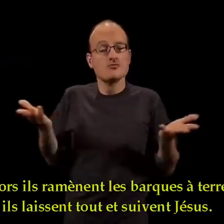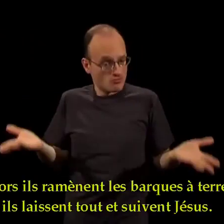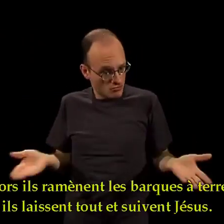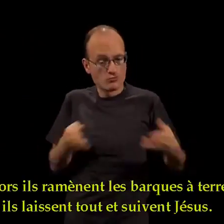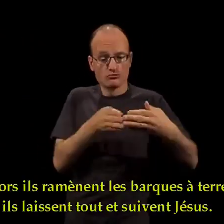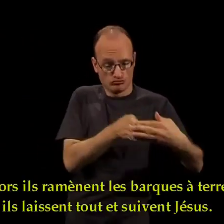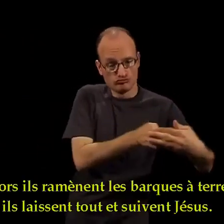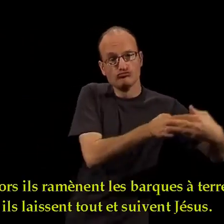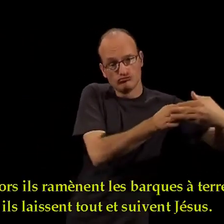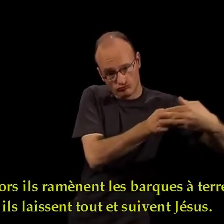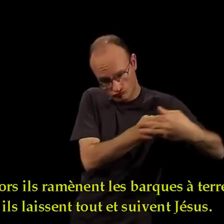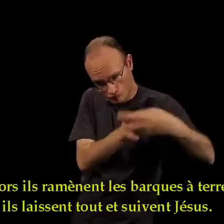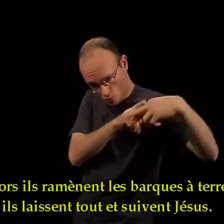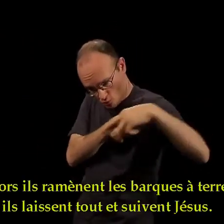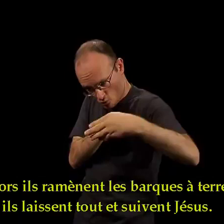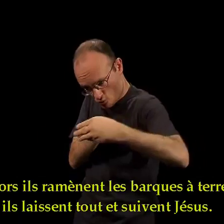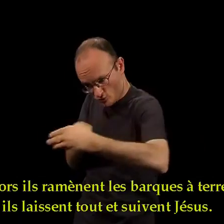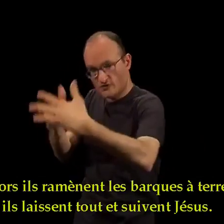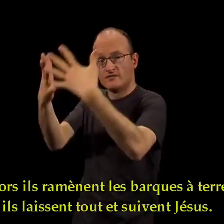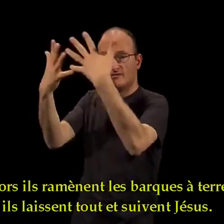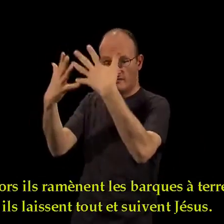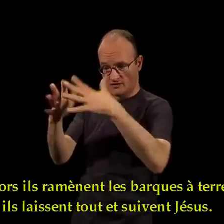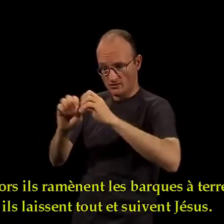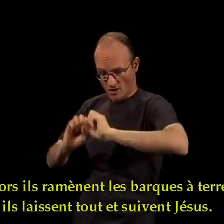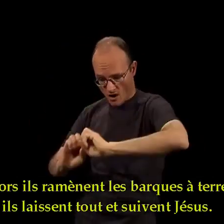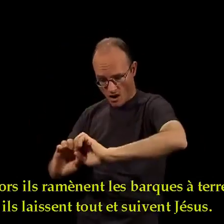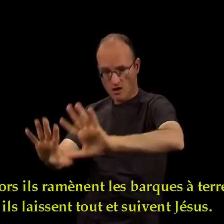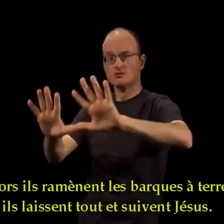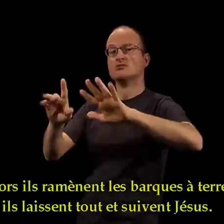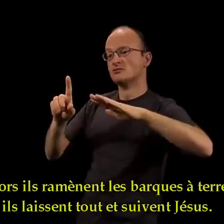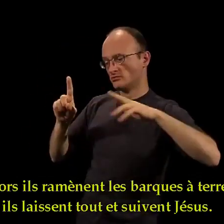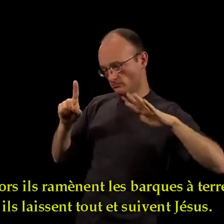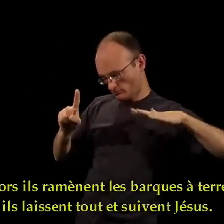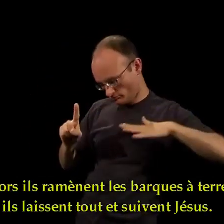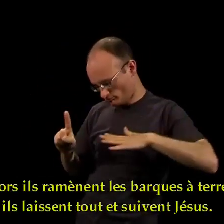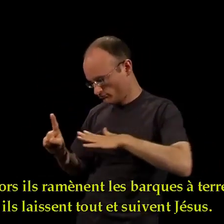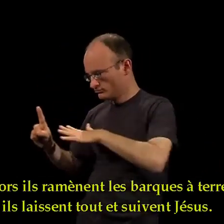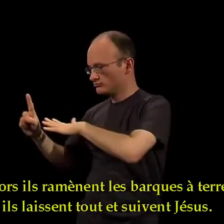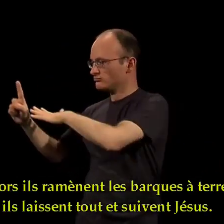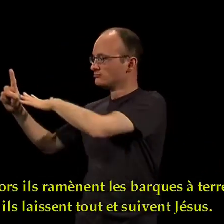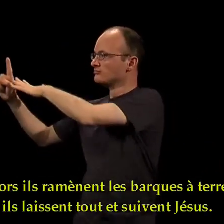Alors ils ramènent les barques à terre, ils laissent tout et suivent Jésus.